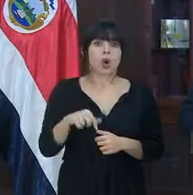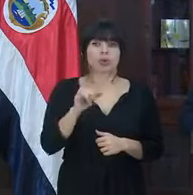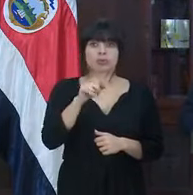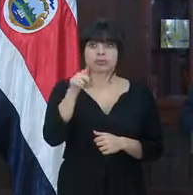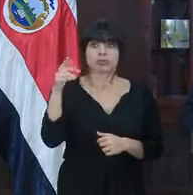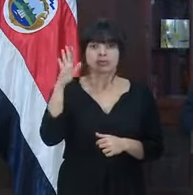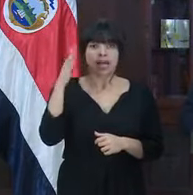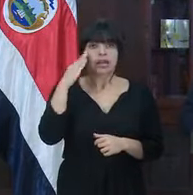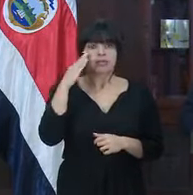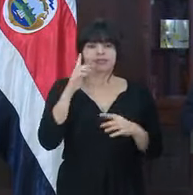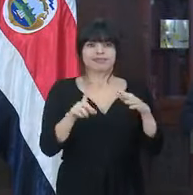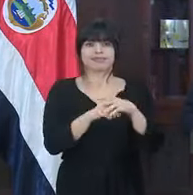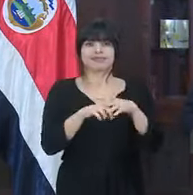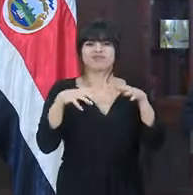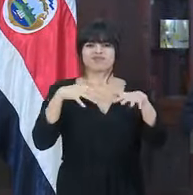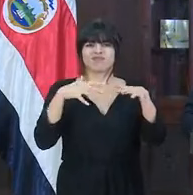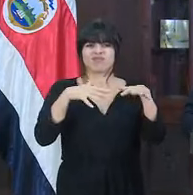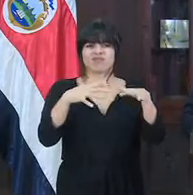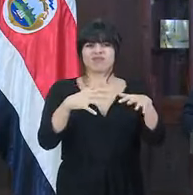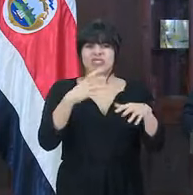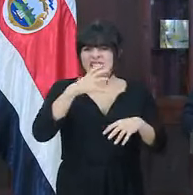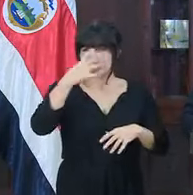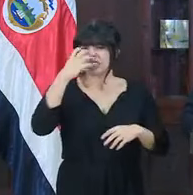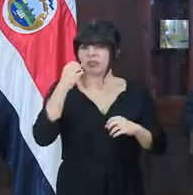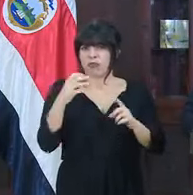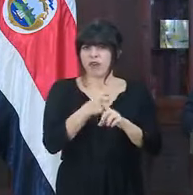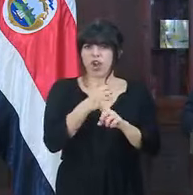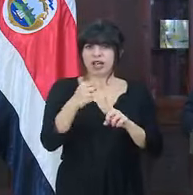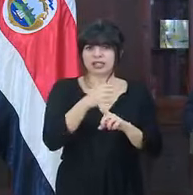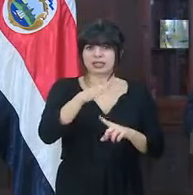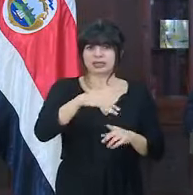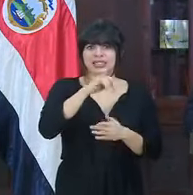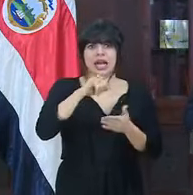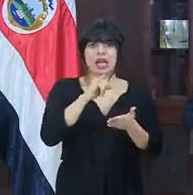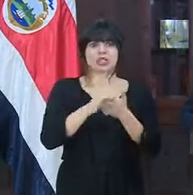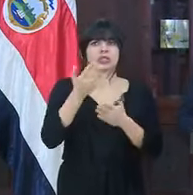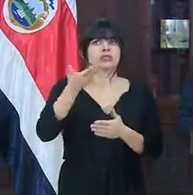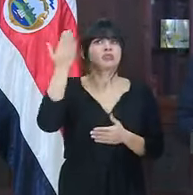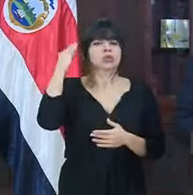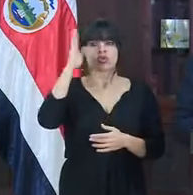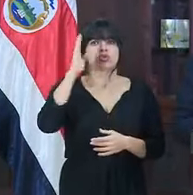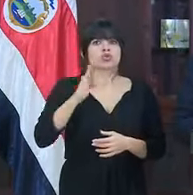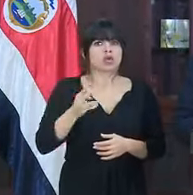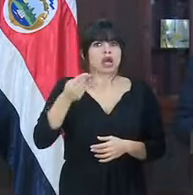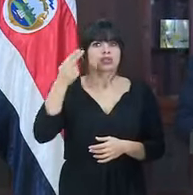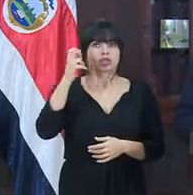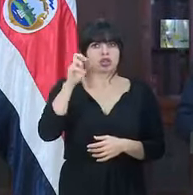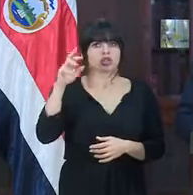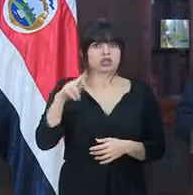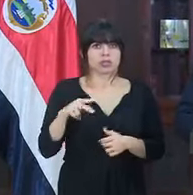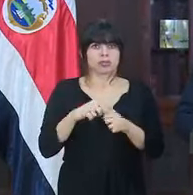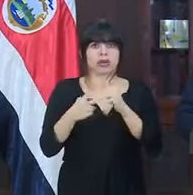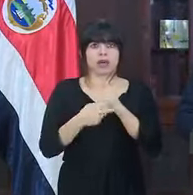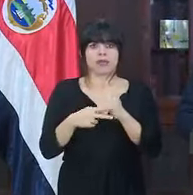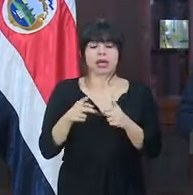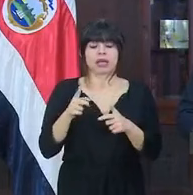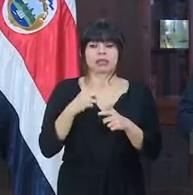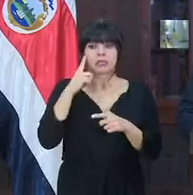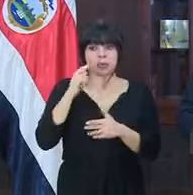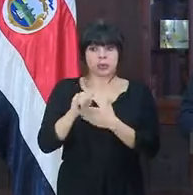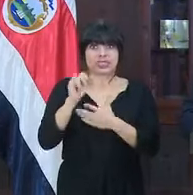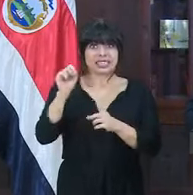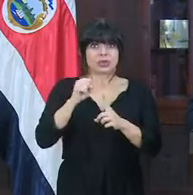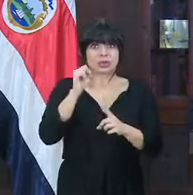sabemos, se dieron manifestaciones violentas en San José, inéditas en la historia costarricense. Ante esos